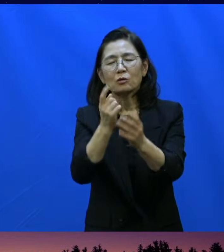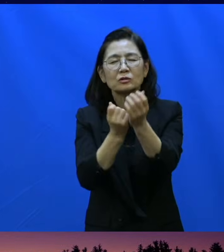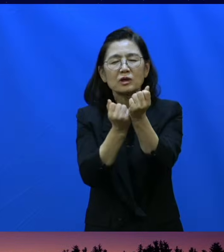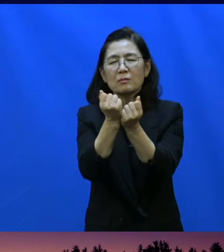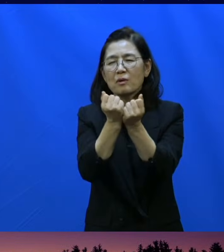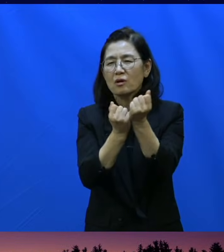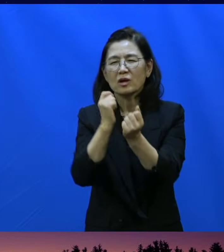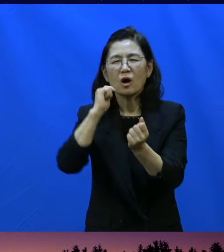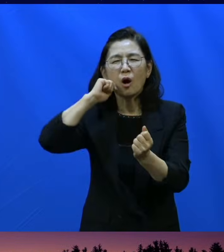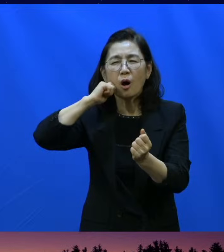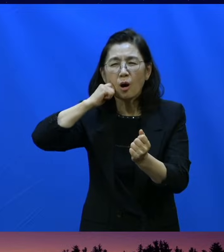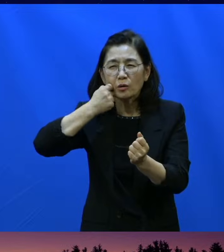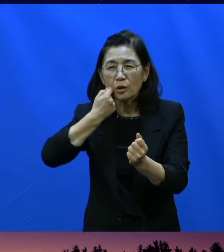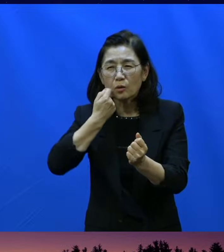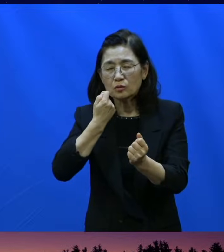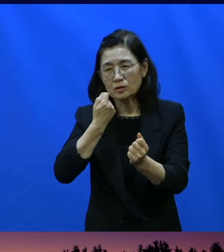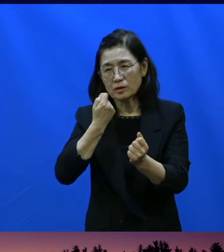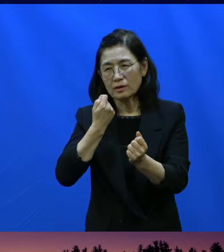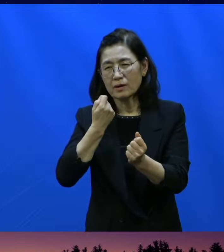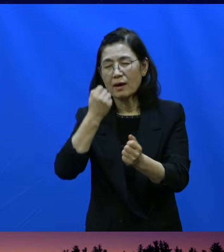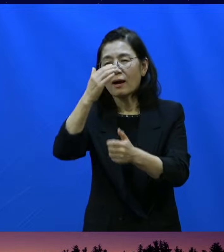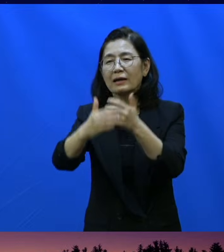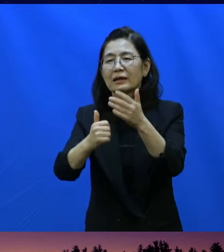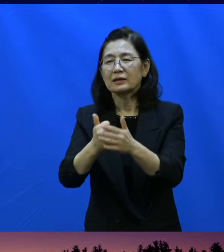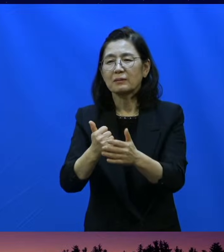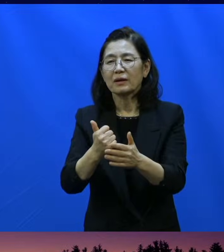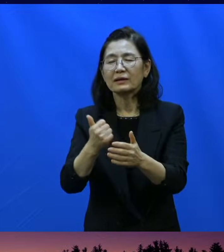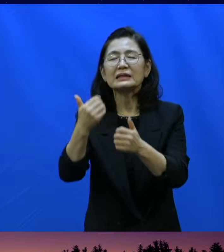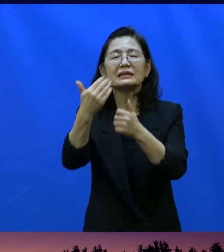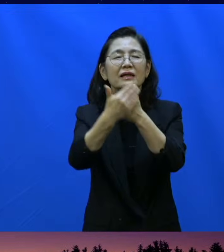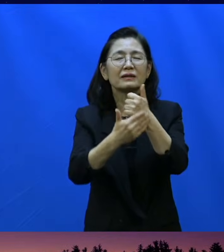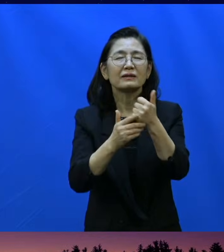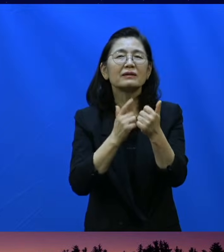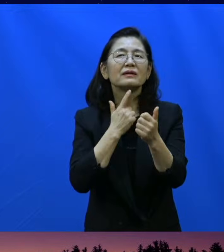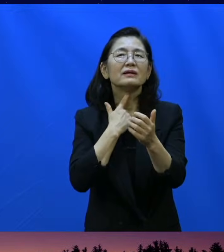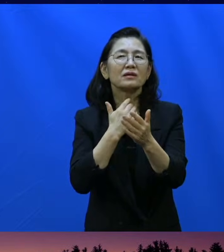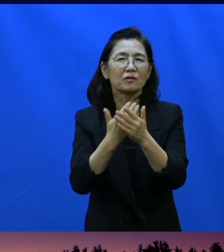일. 설명이 안 되는 일.